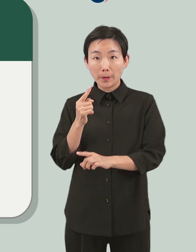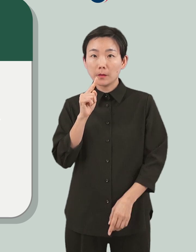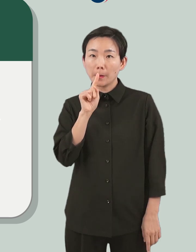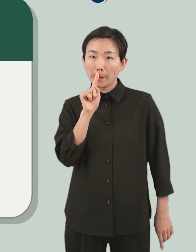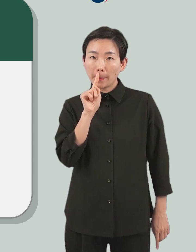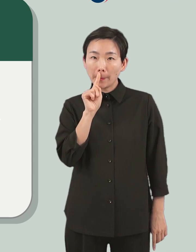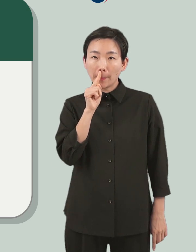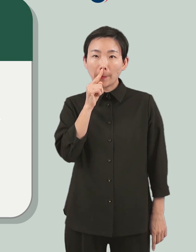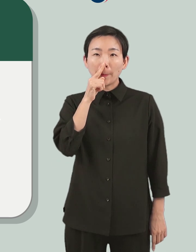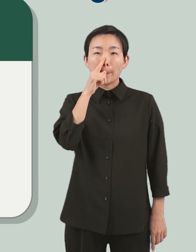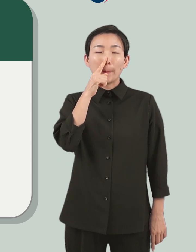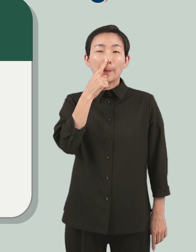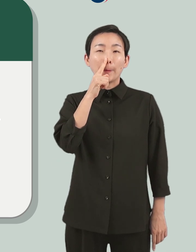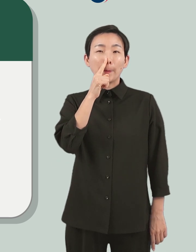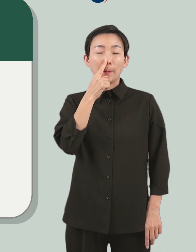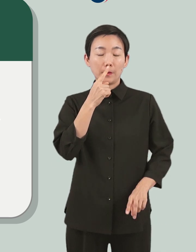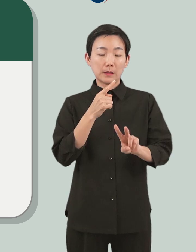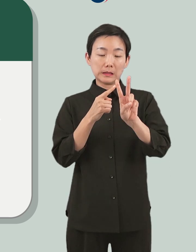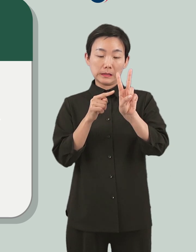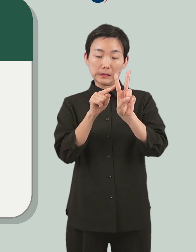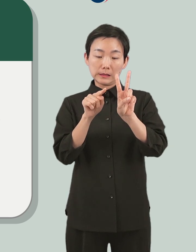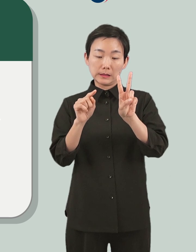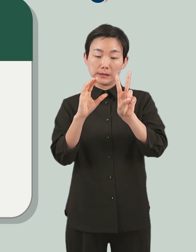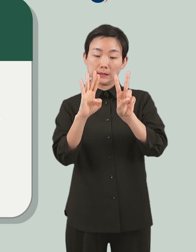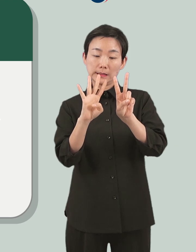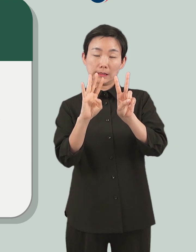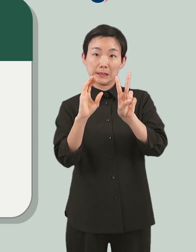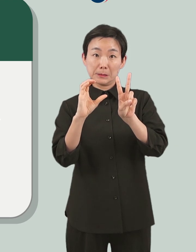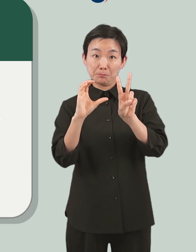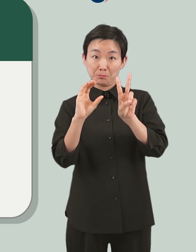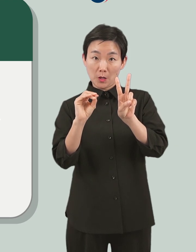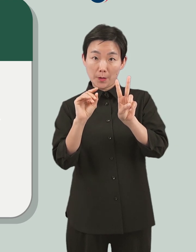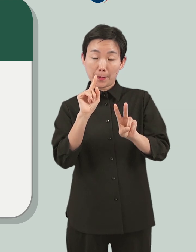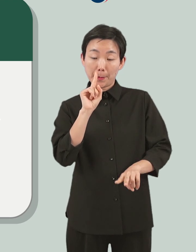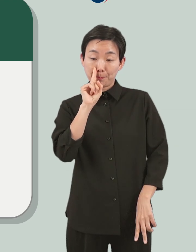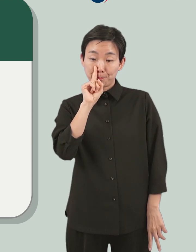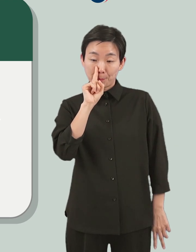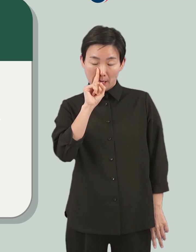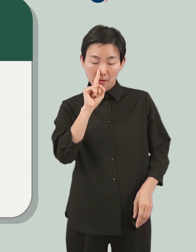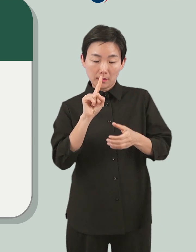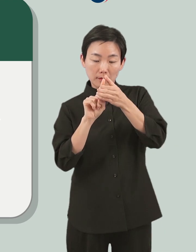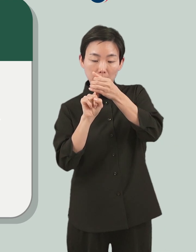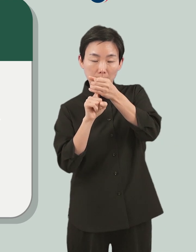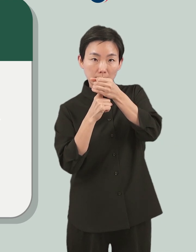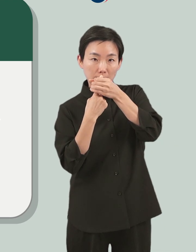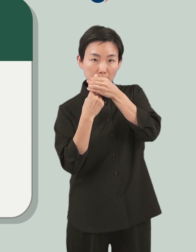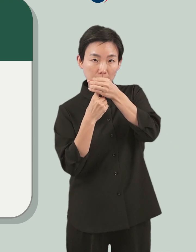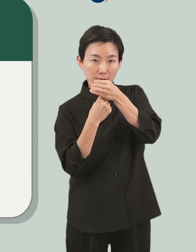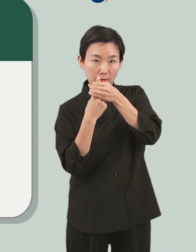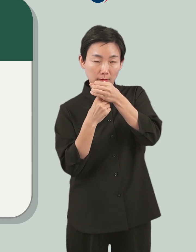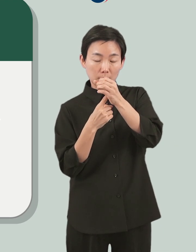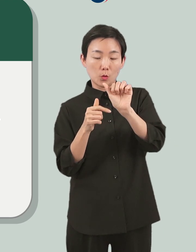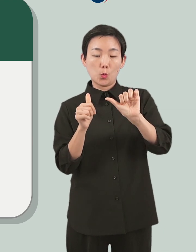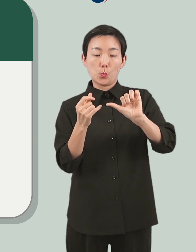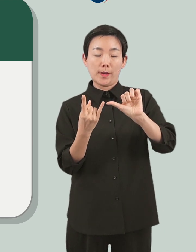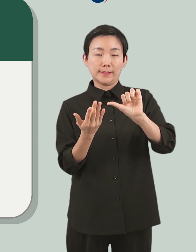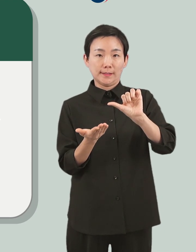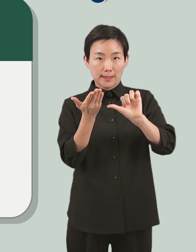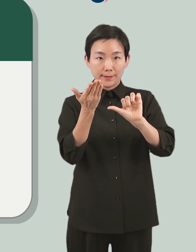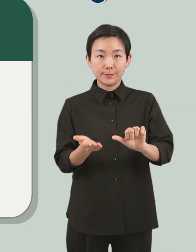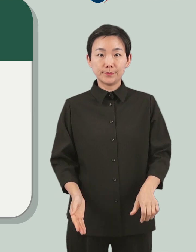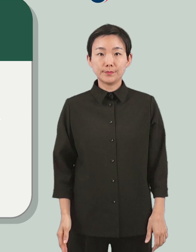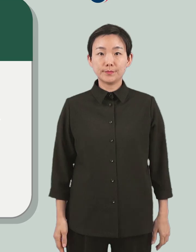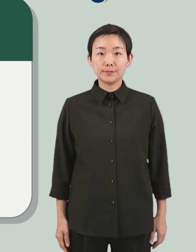면봉을 한쪽 콧구멍에 약 2cm에서 4cm 깊이로 삽입한 후 콧구멍 안쪽 벽면을 따라 5회